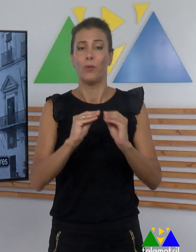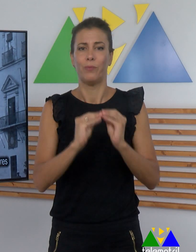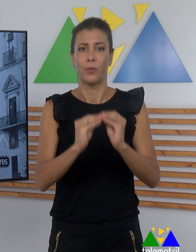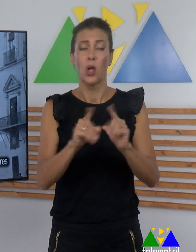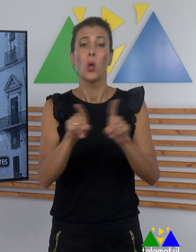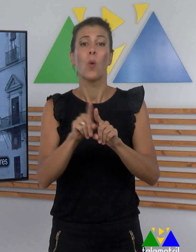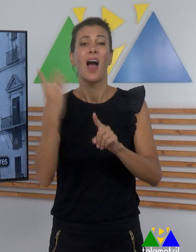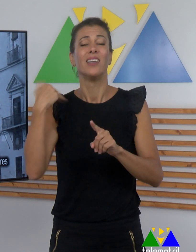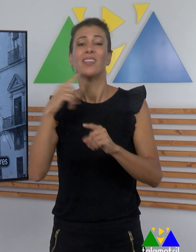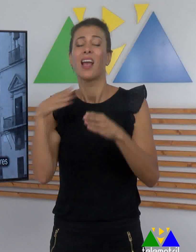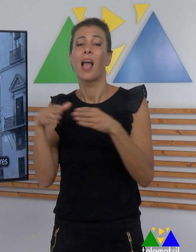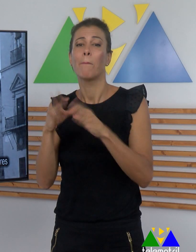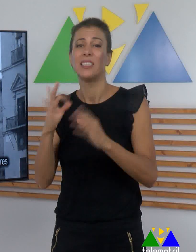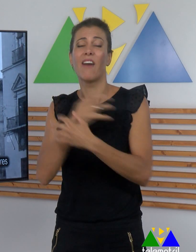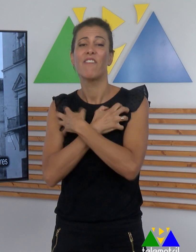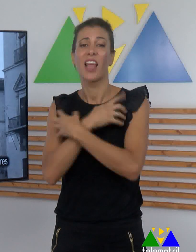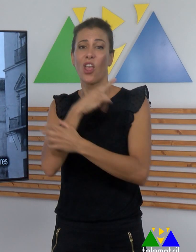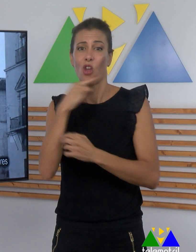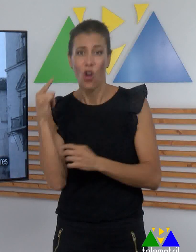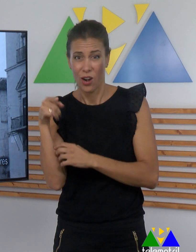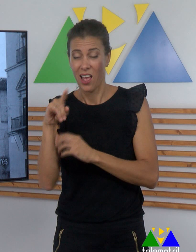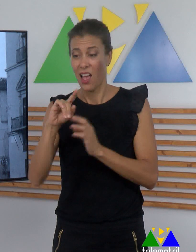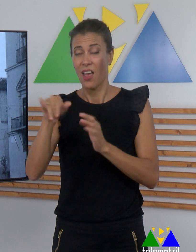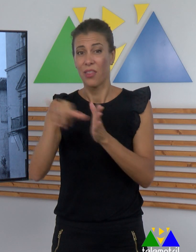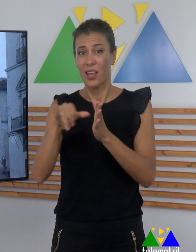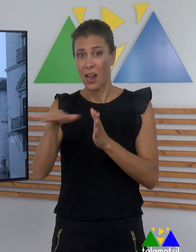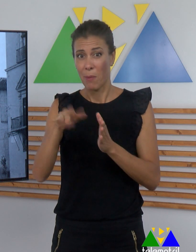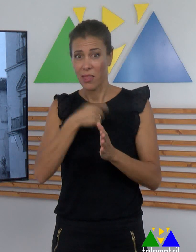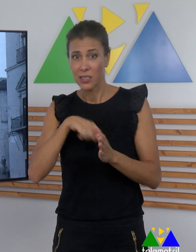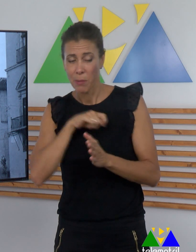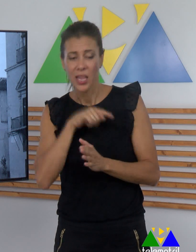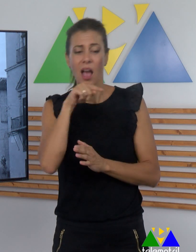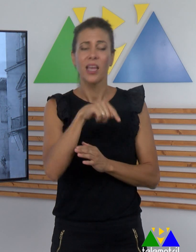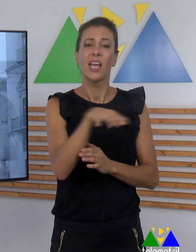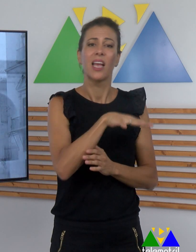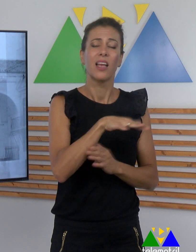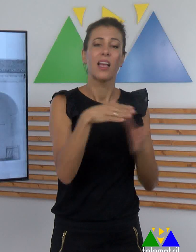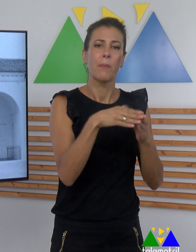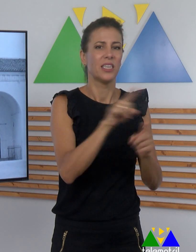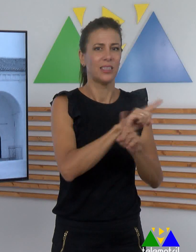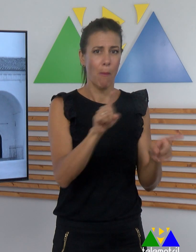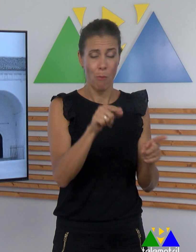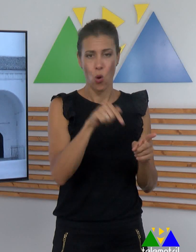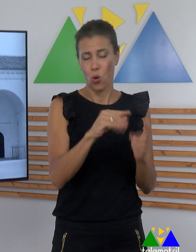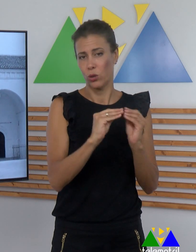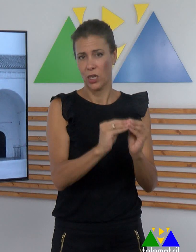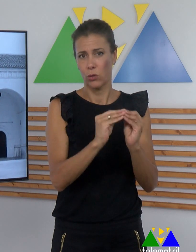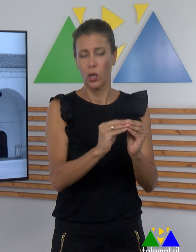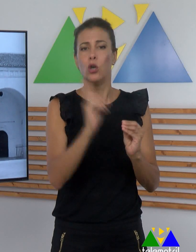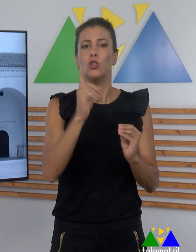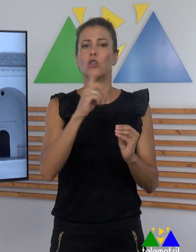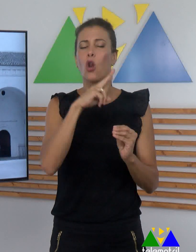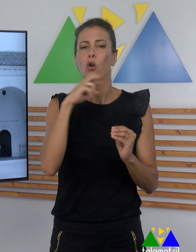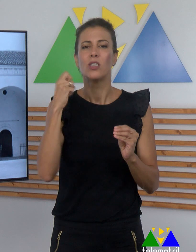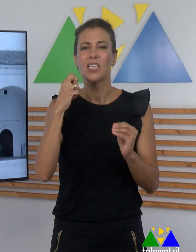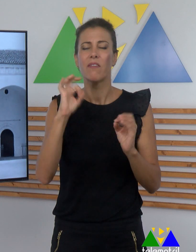Dolores por el lado de la Plaza de España, tampoco se restaura la capilla del Nazareno por este lado. Se conserva la puerta de entrada y el